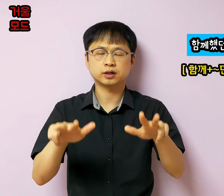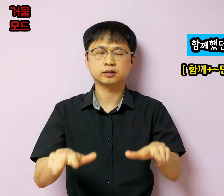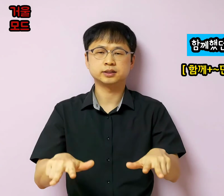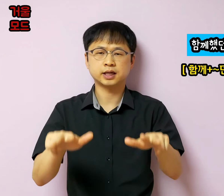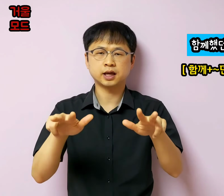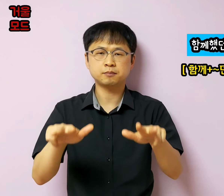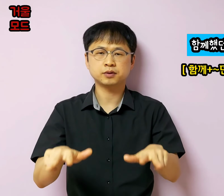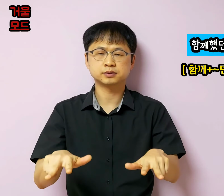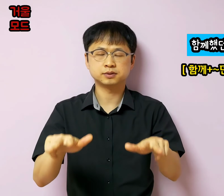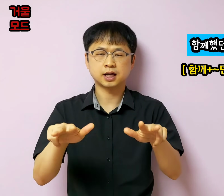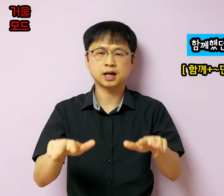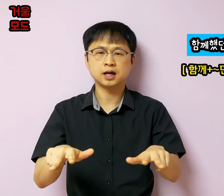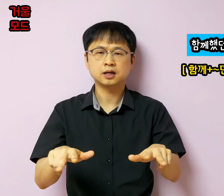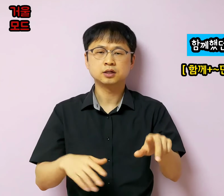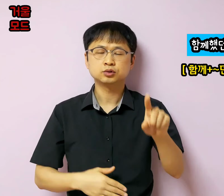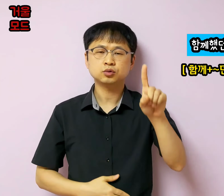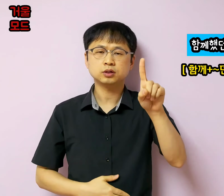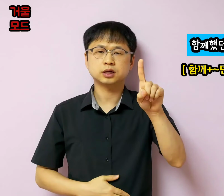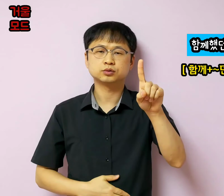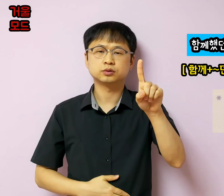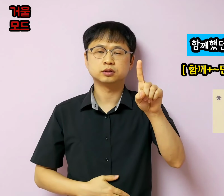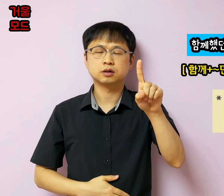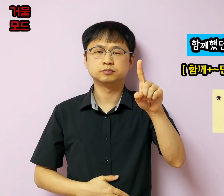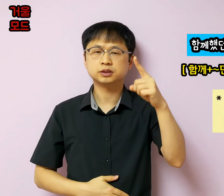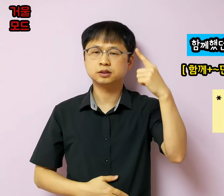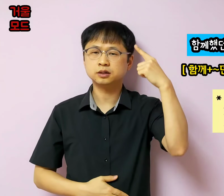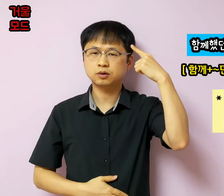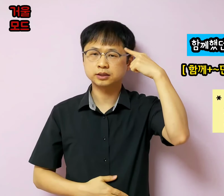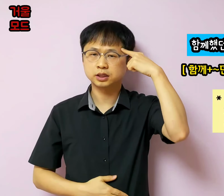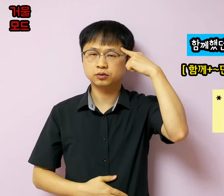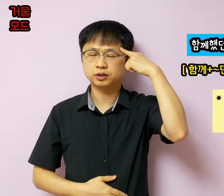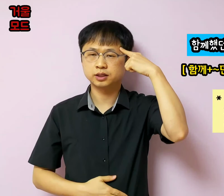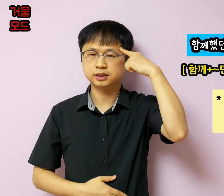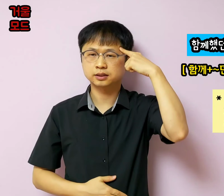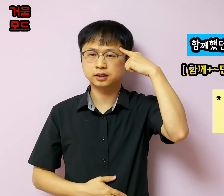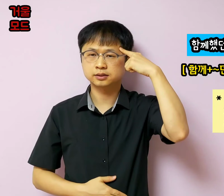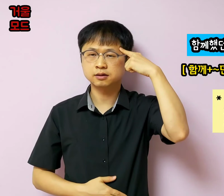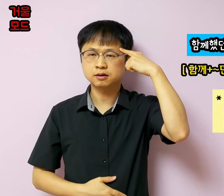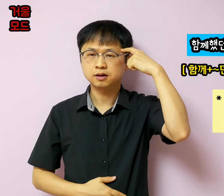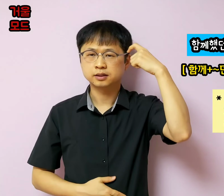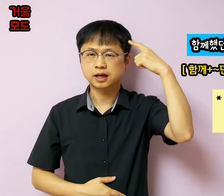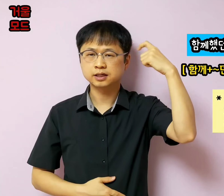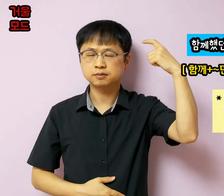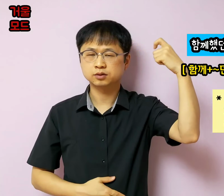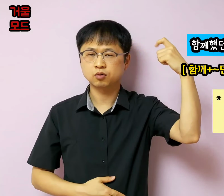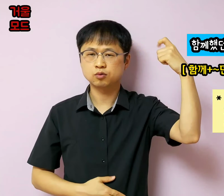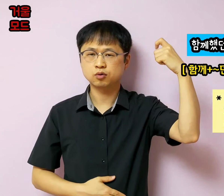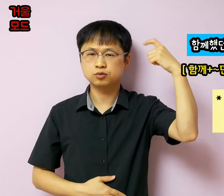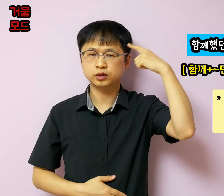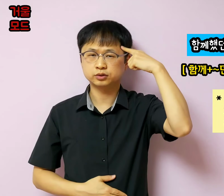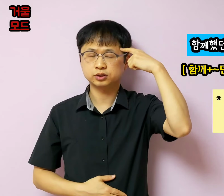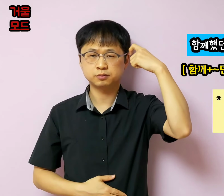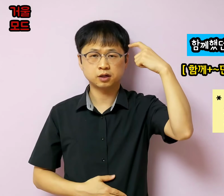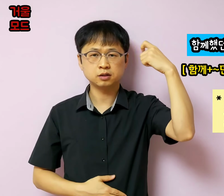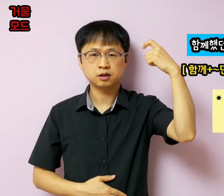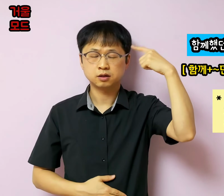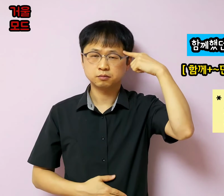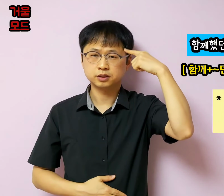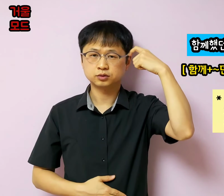남기, 이제 배웠습니다. 추억이란 수어는 검지를 관자놀이 된 상태에서 당기면서 꼬물꼬물 해주시면